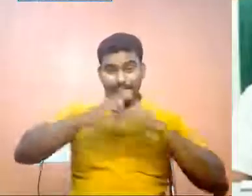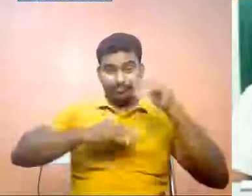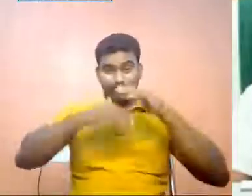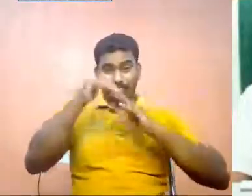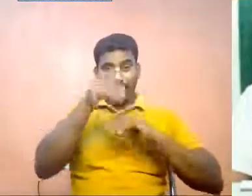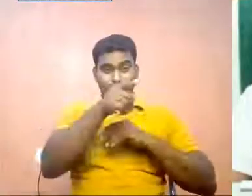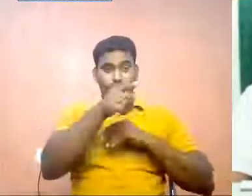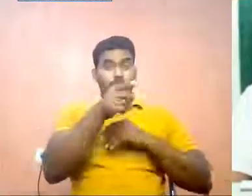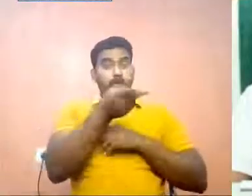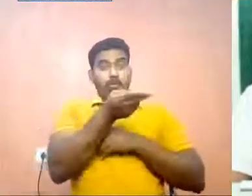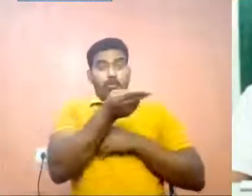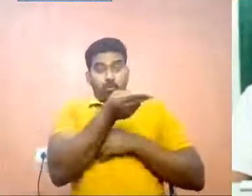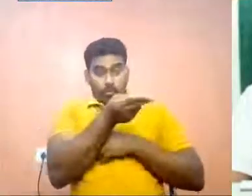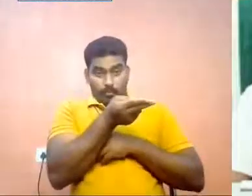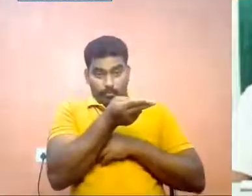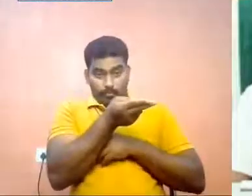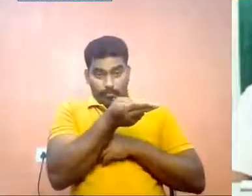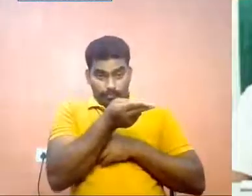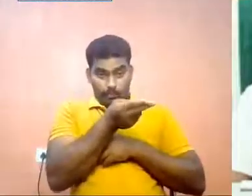വാടകയ്ക്കാണുള്ളത്.